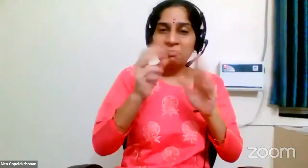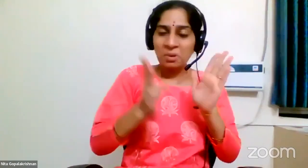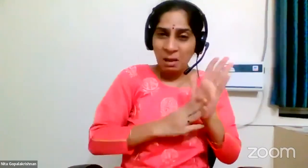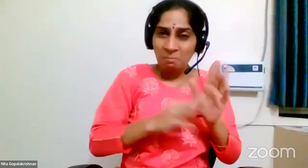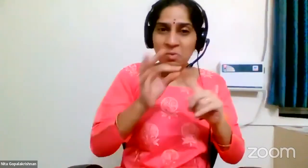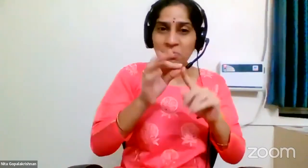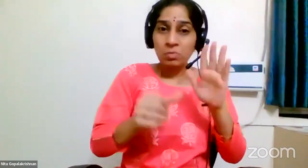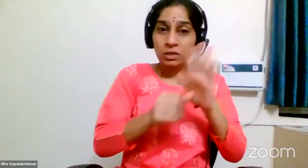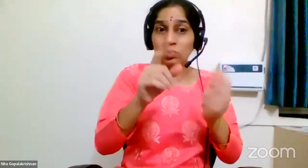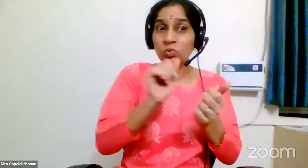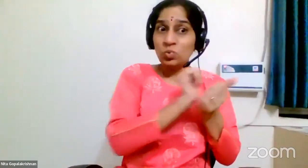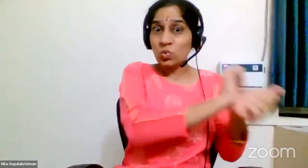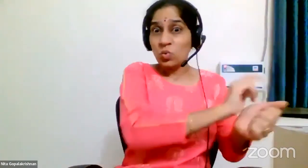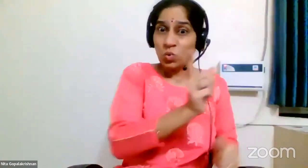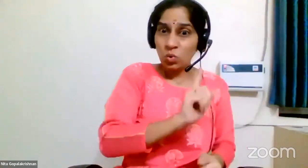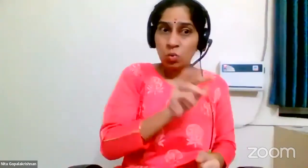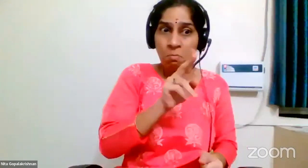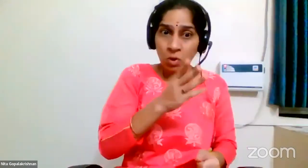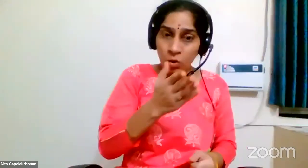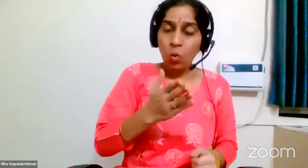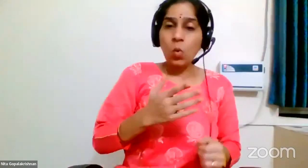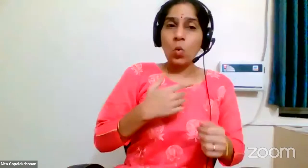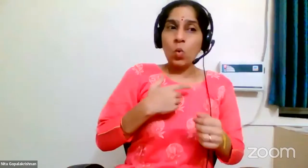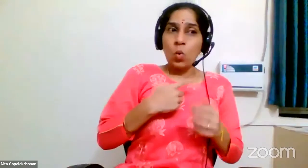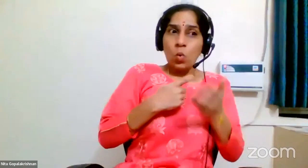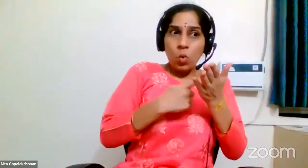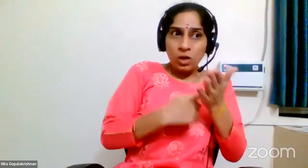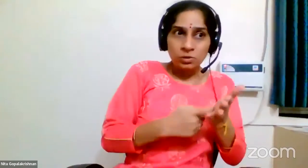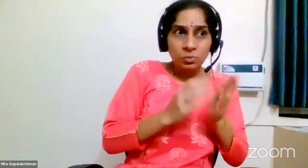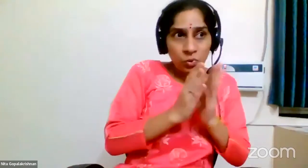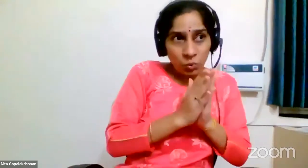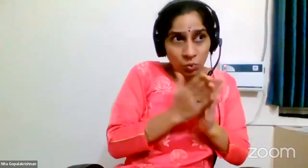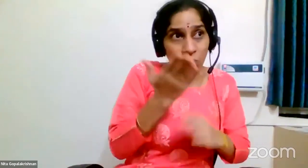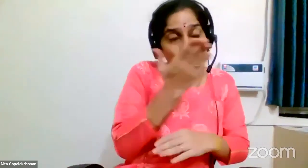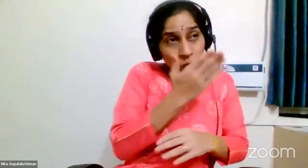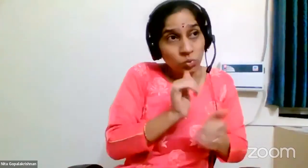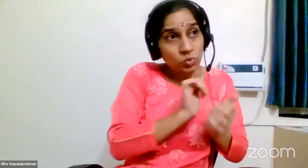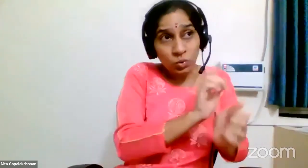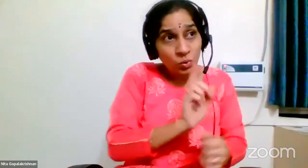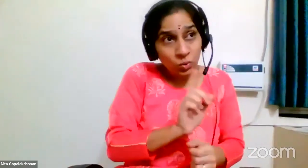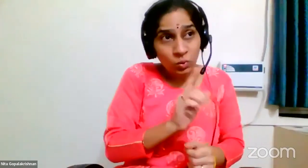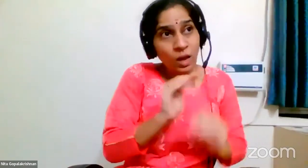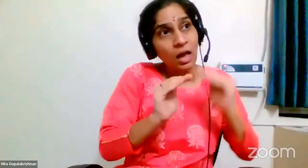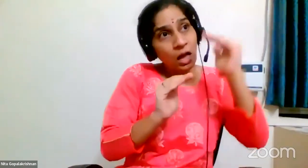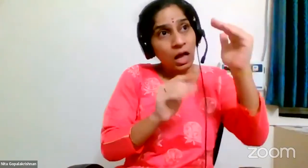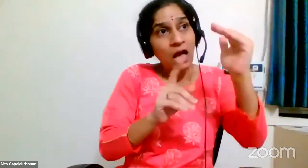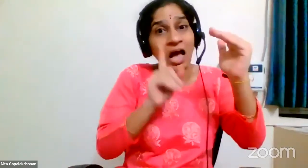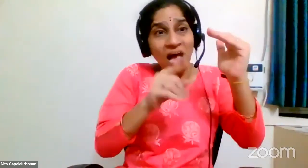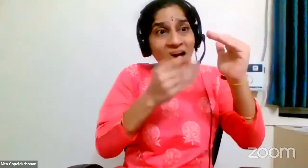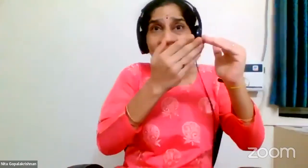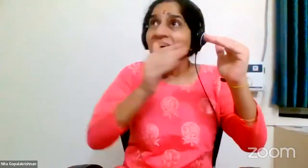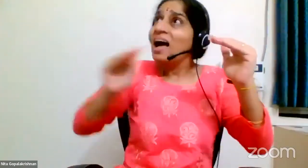छोटी मोटी चीजों में फंसेंगे? तो वो किसी भी चीज से लिप्त नहीं होते हैं।